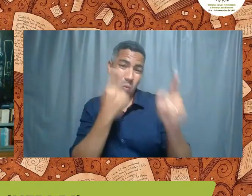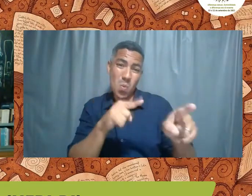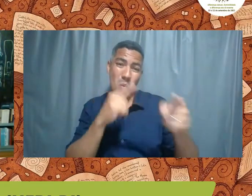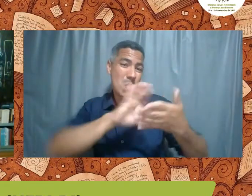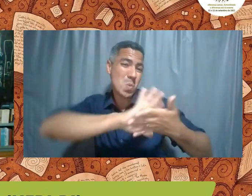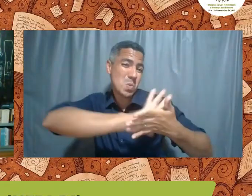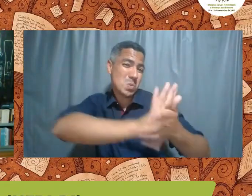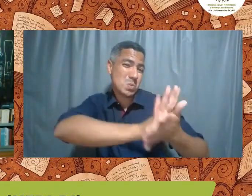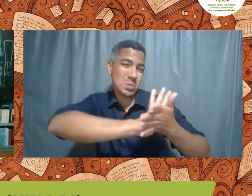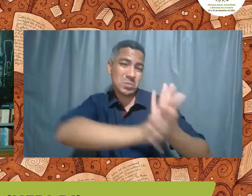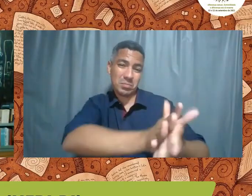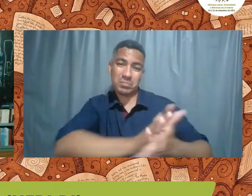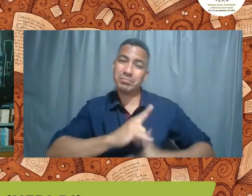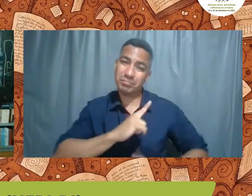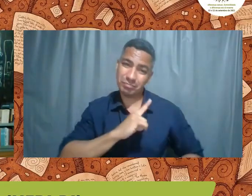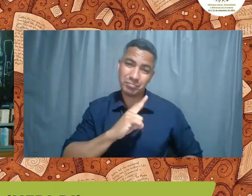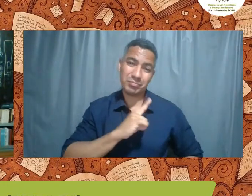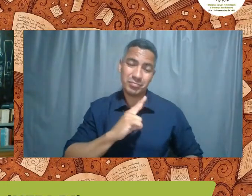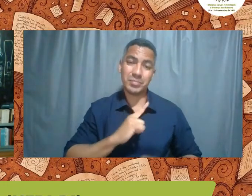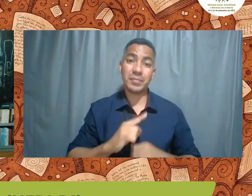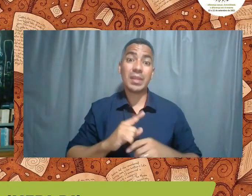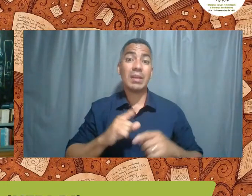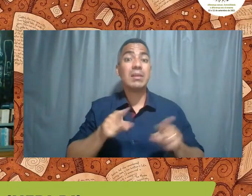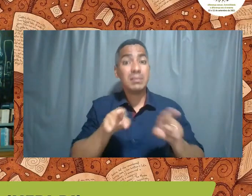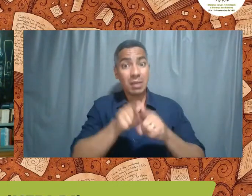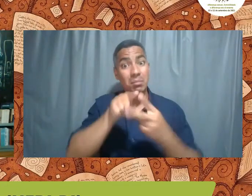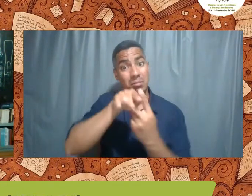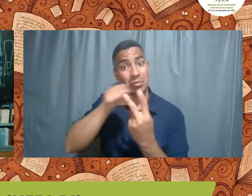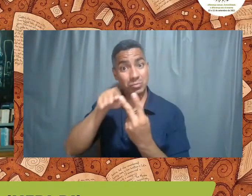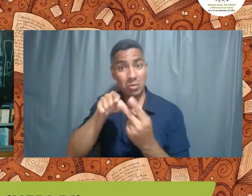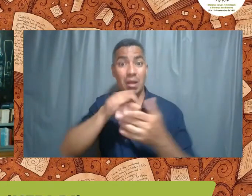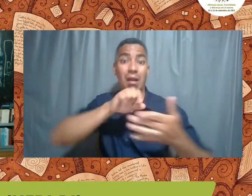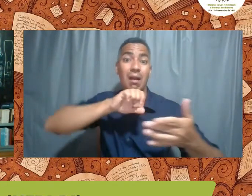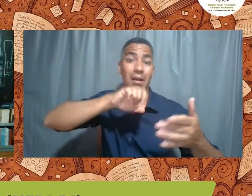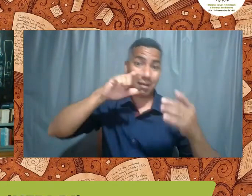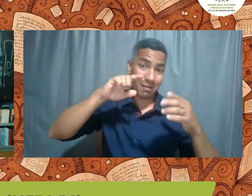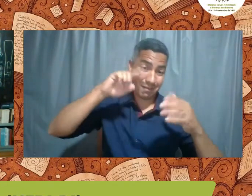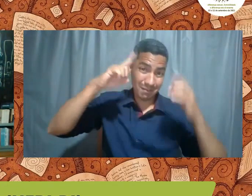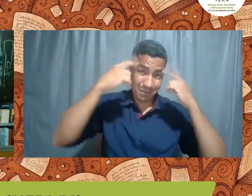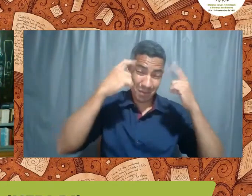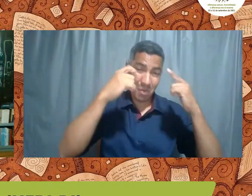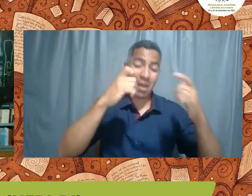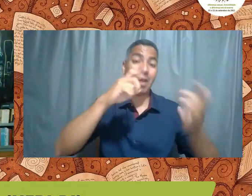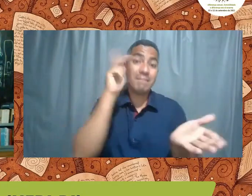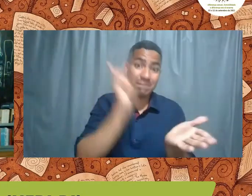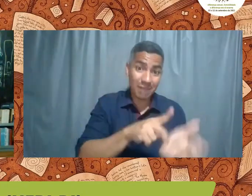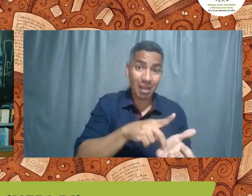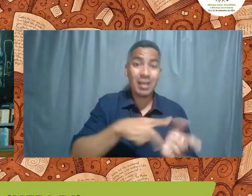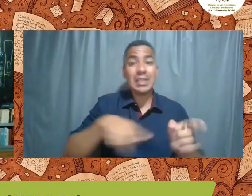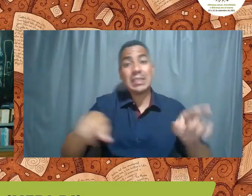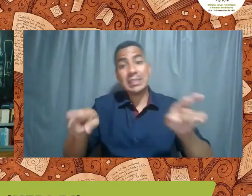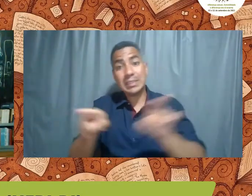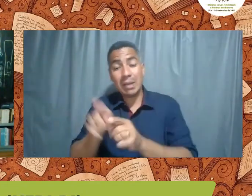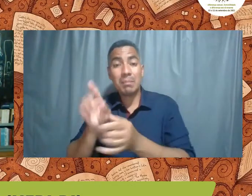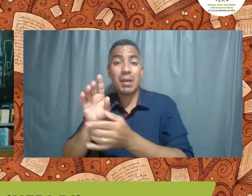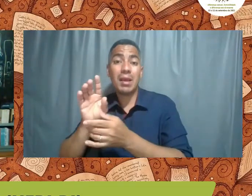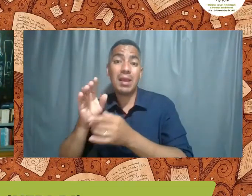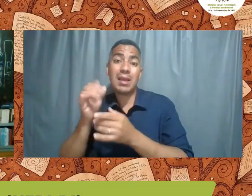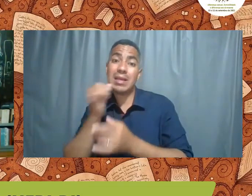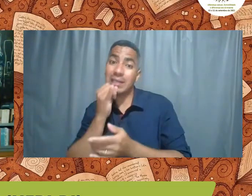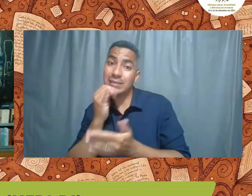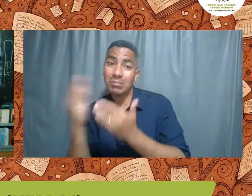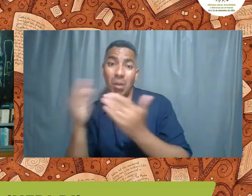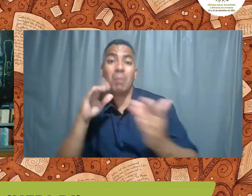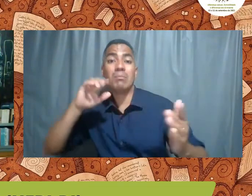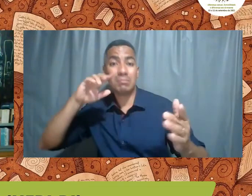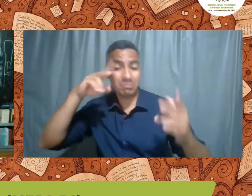e a violência real, né? São elas que carregam o grosso do